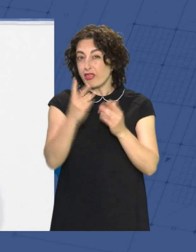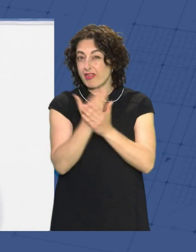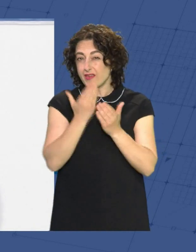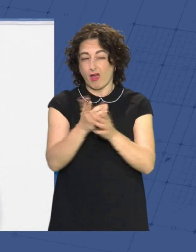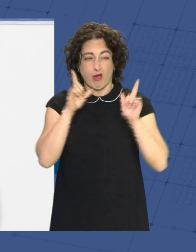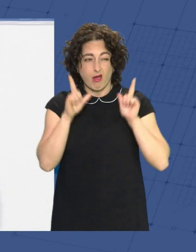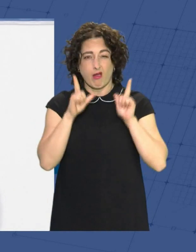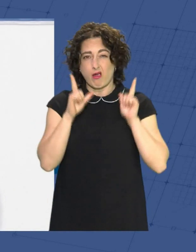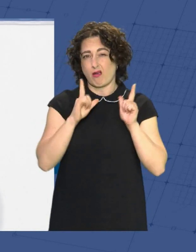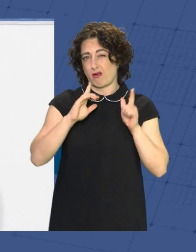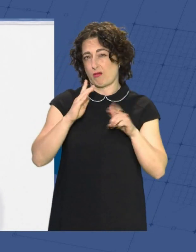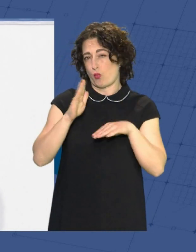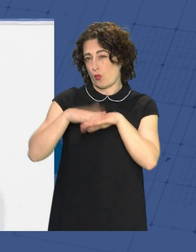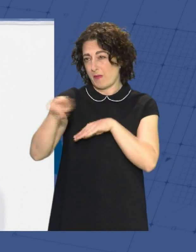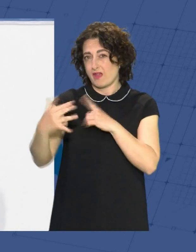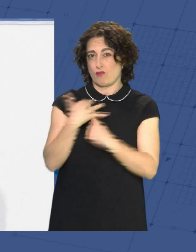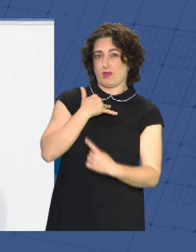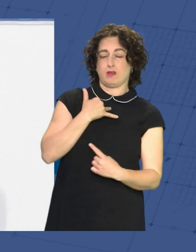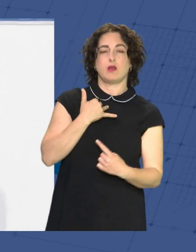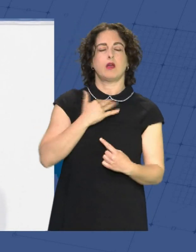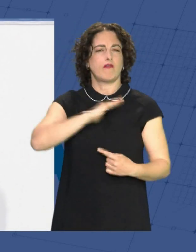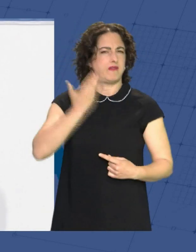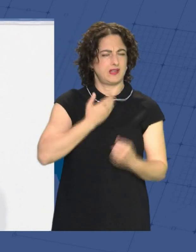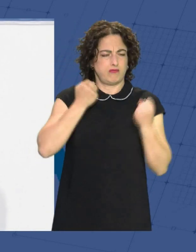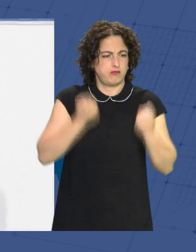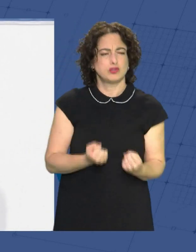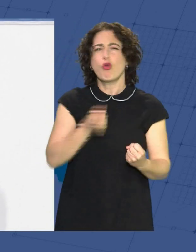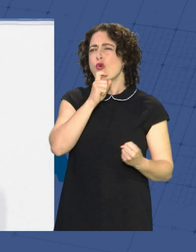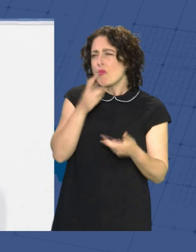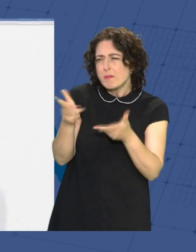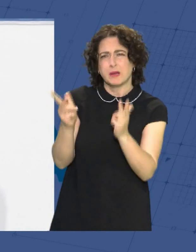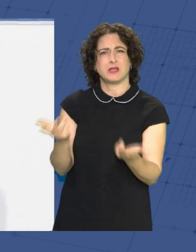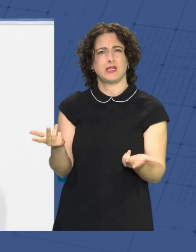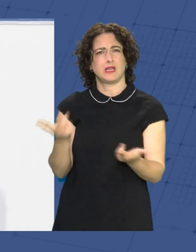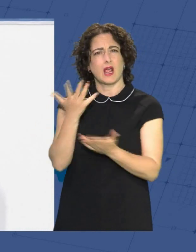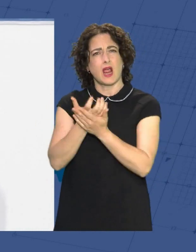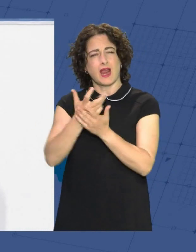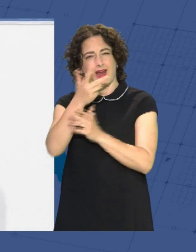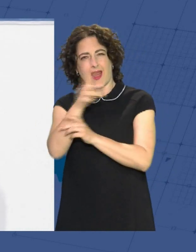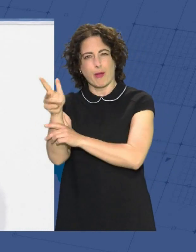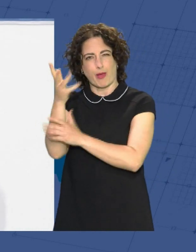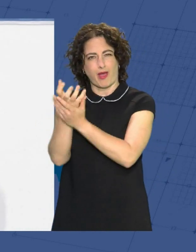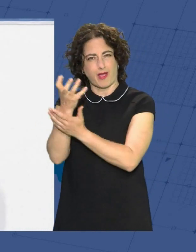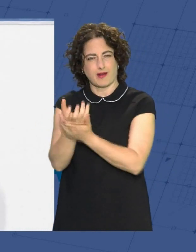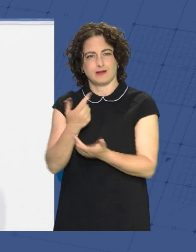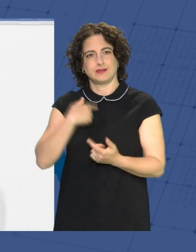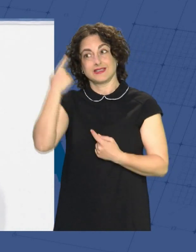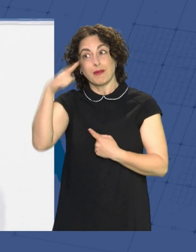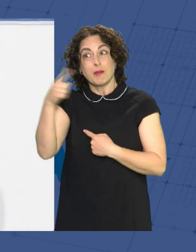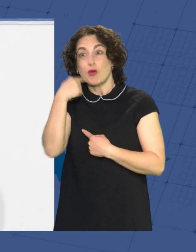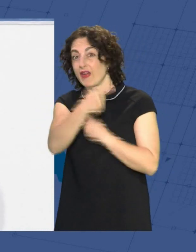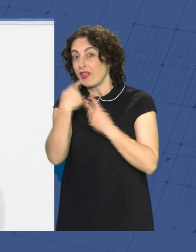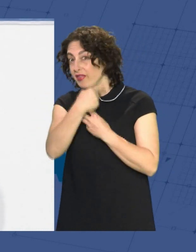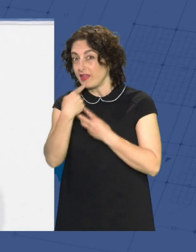dañado soberanamente, ¿cómo se le puede permitir que grave algo que sabemos que lo que va a